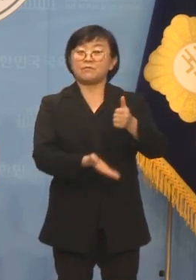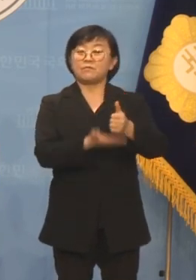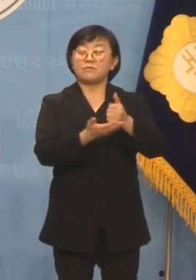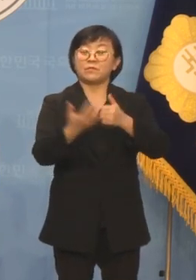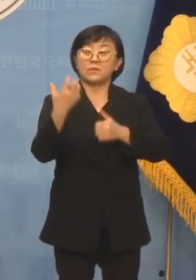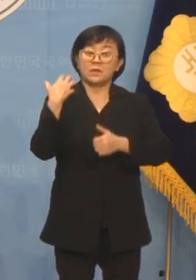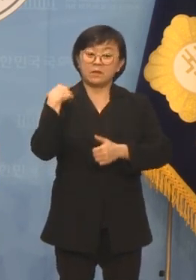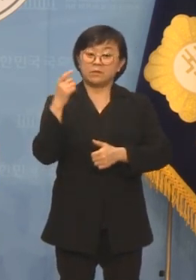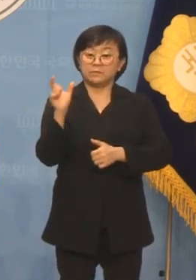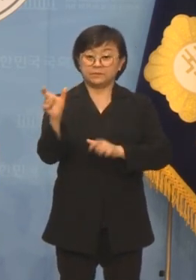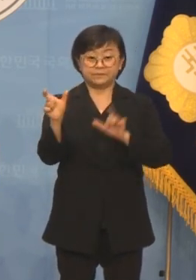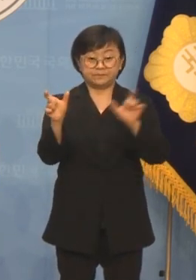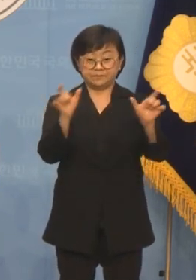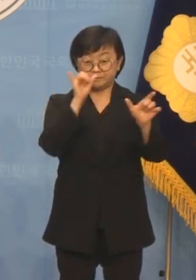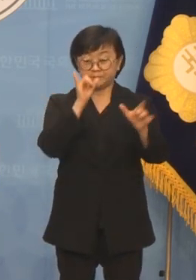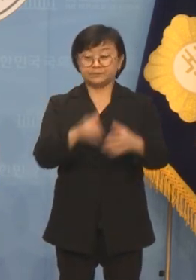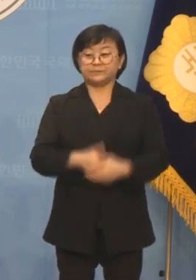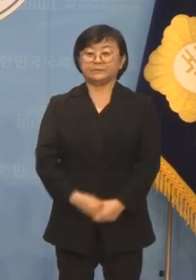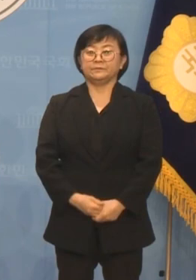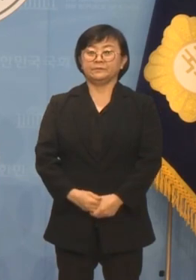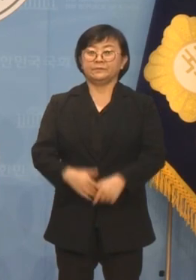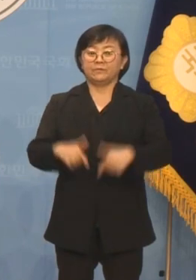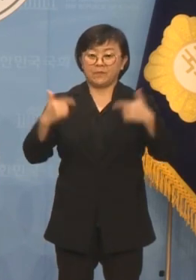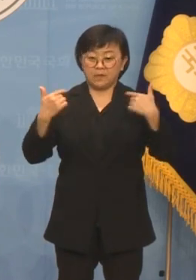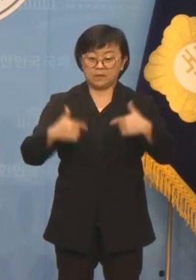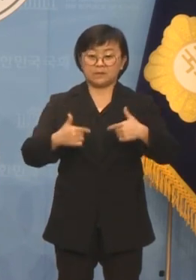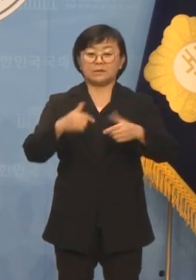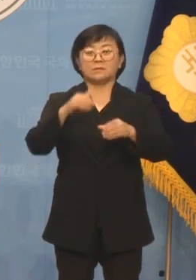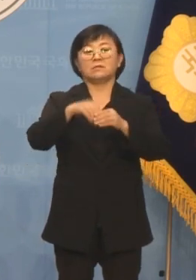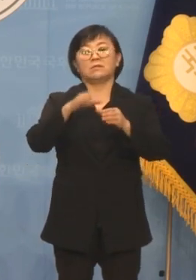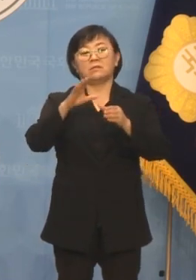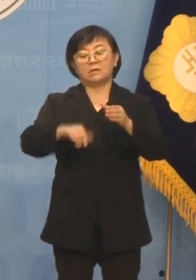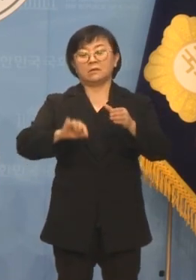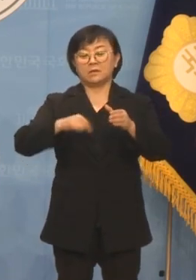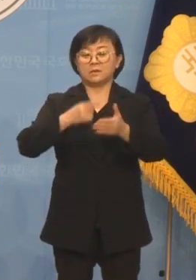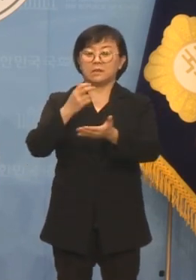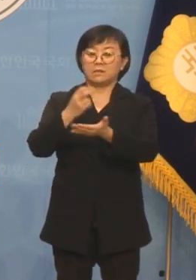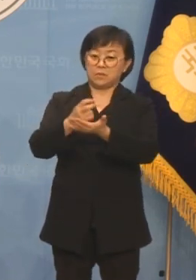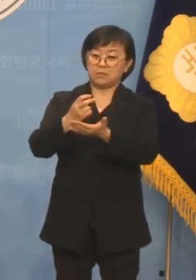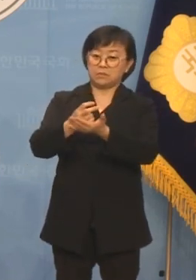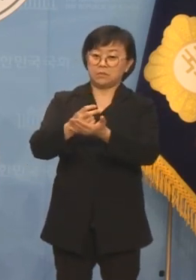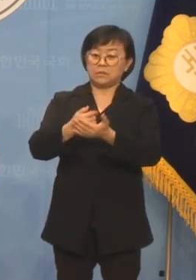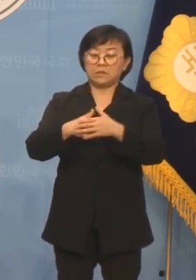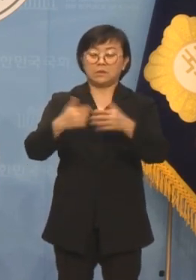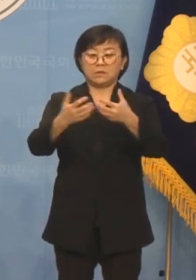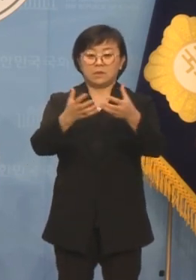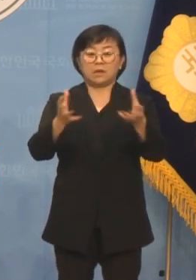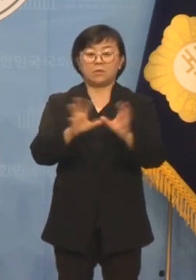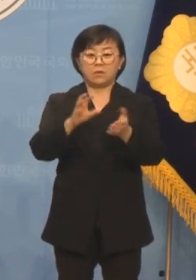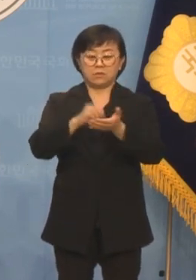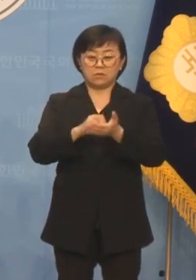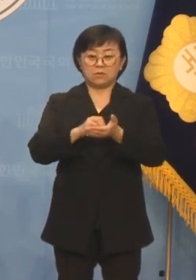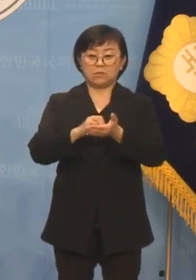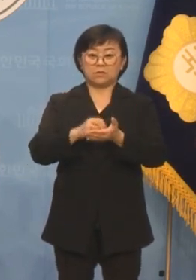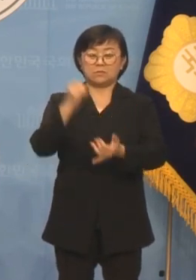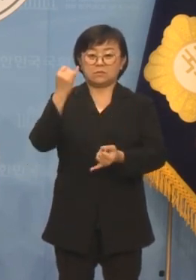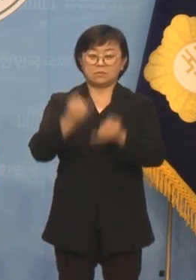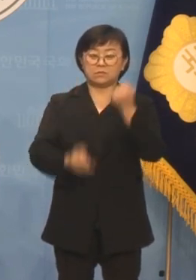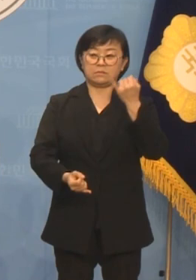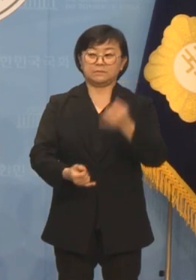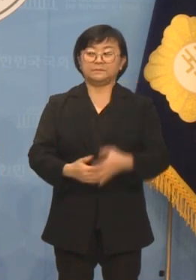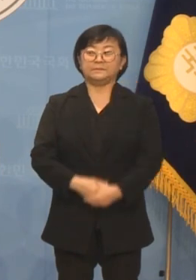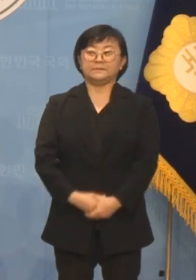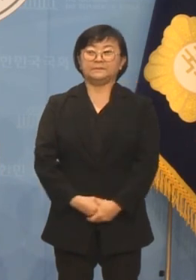의무로 명문화해 두고도 매 선거마다 자당의 헌법이라는 당원조차 지키지 않고 있는